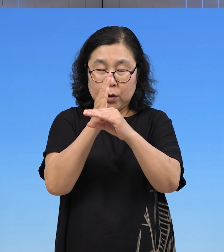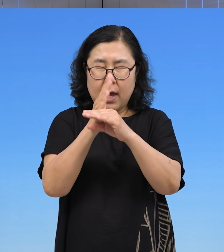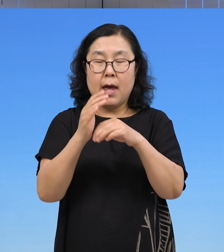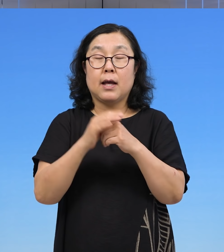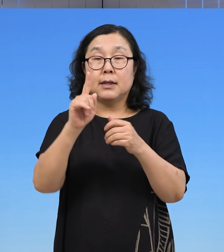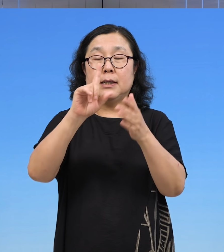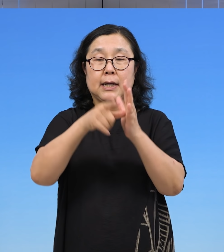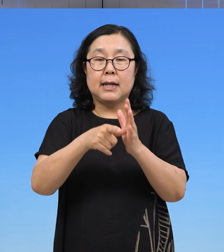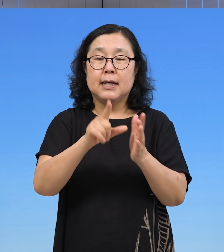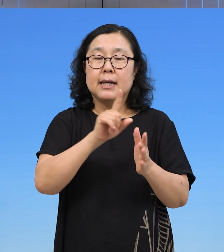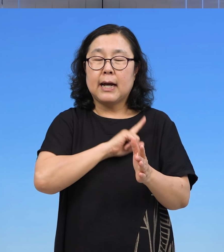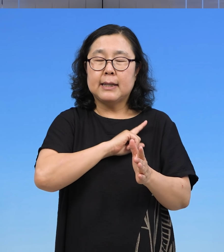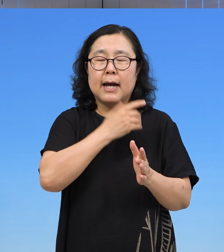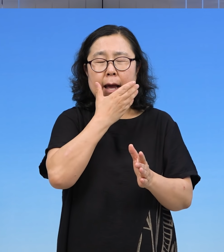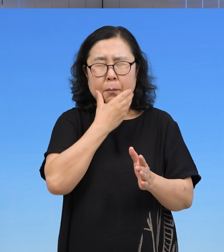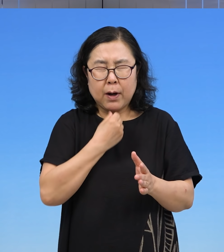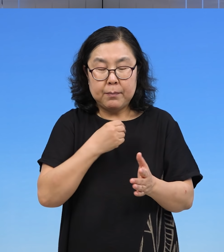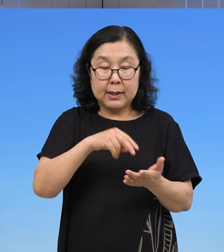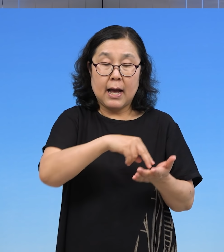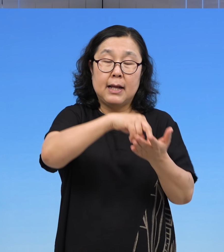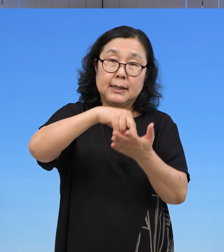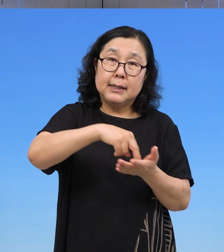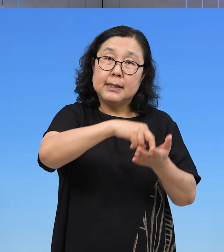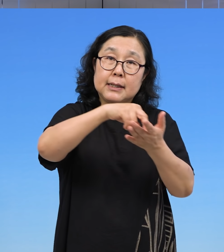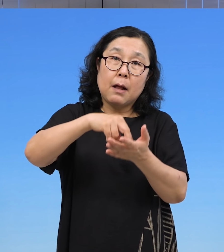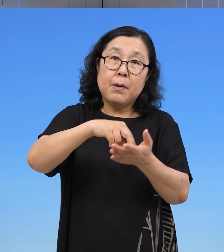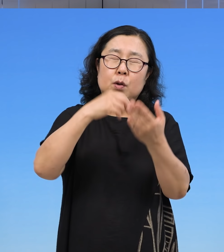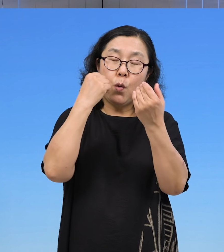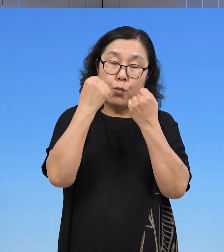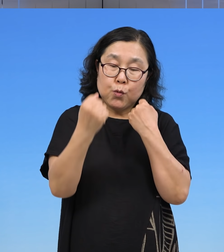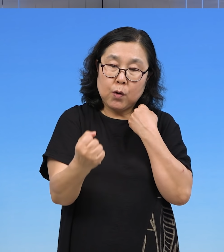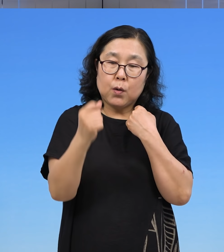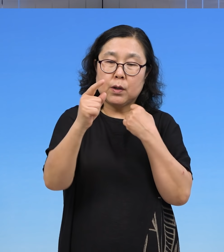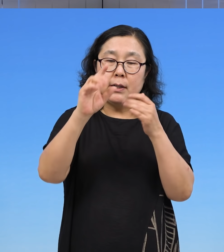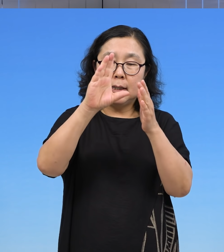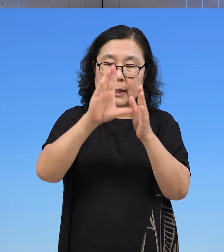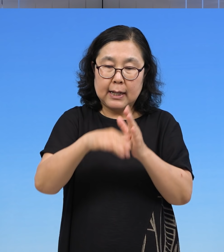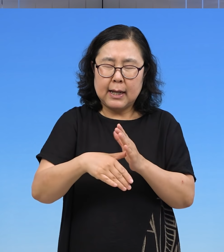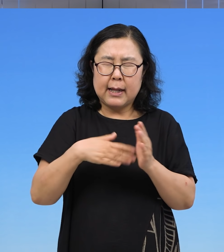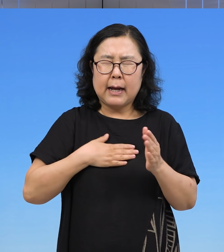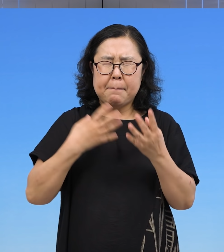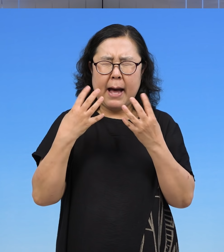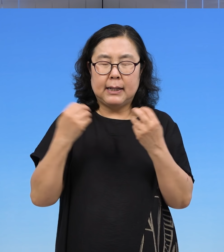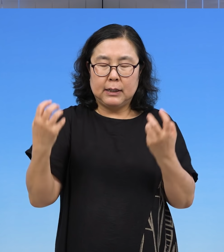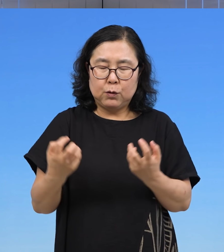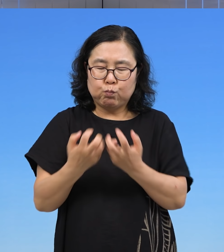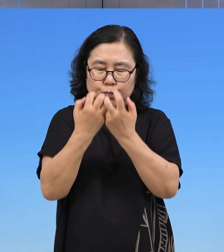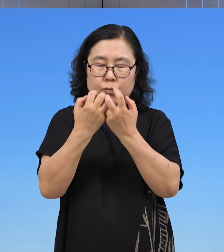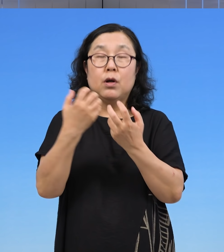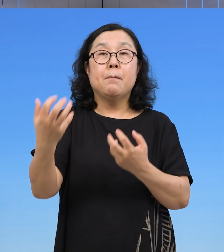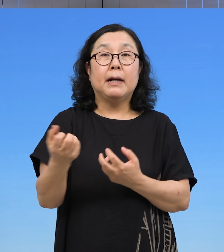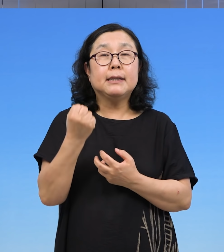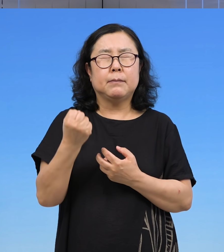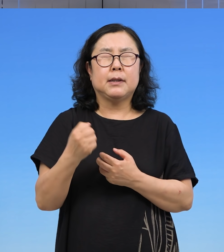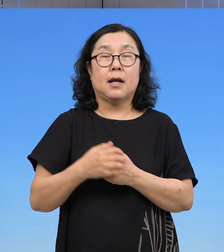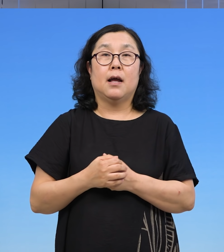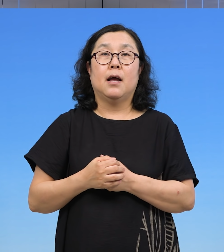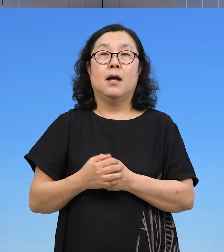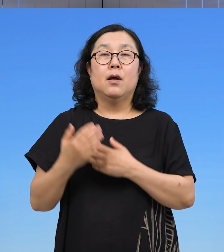고독한데 가장 행복하고 가장 쓸쓸한데 그 시간이 또 가장 체험을 받는 것 여러분